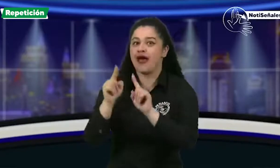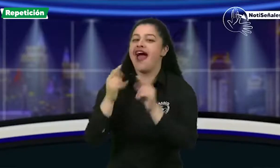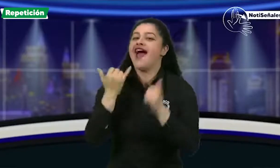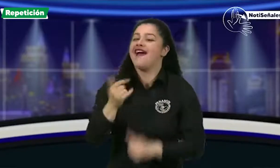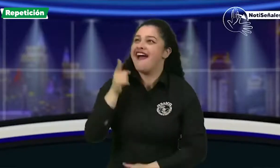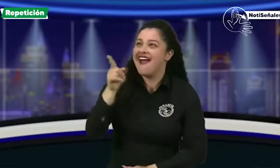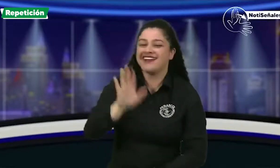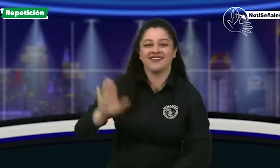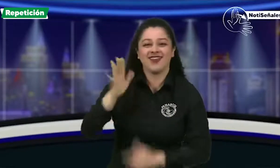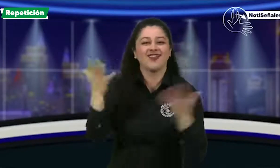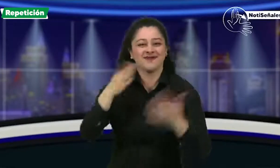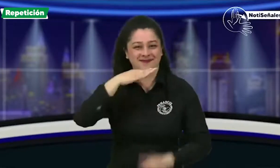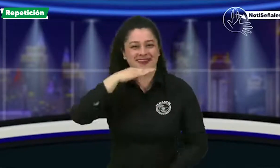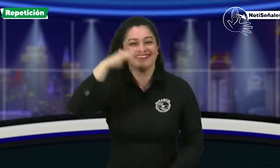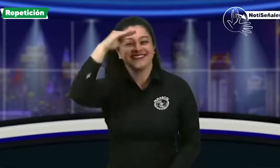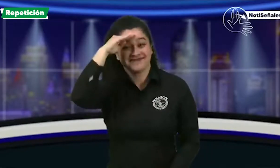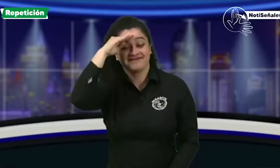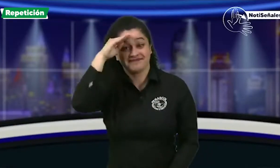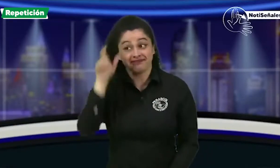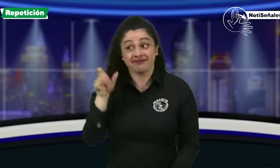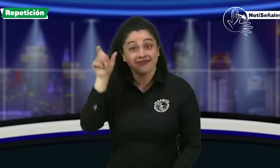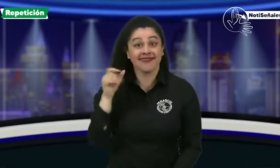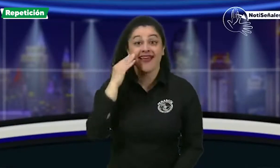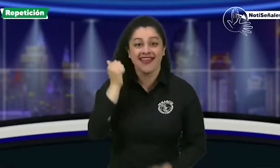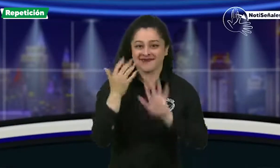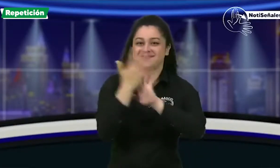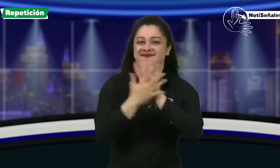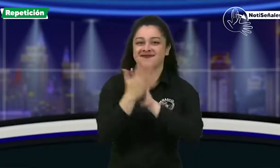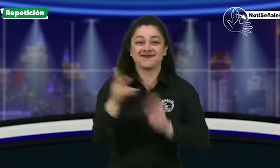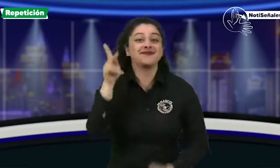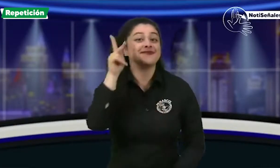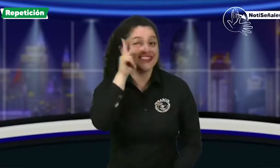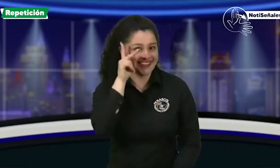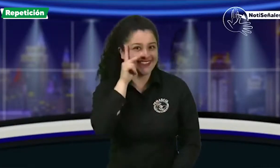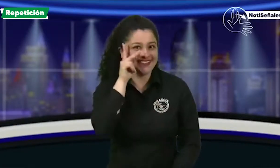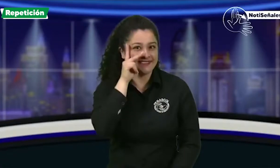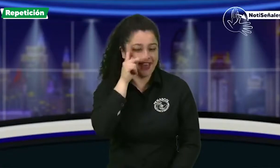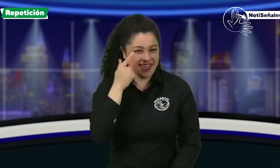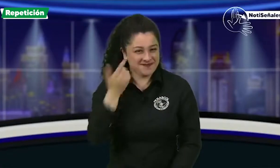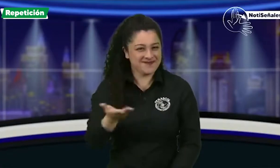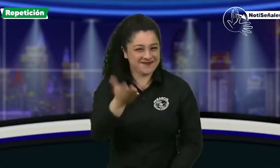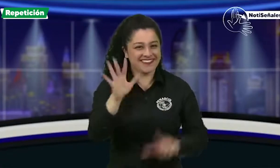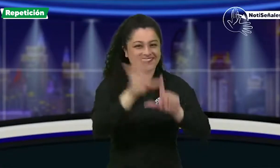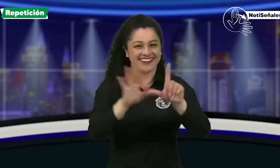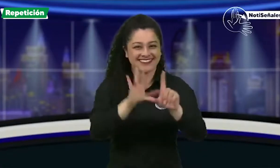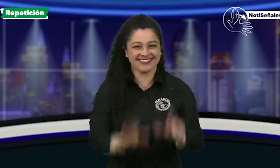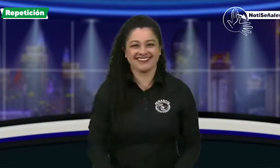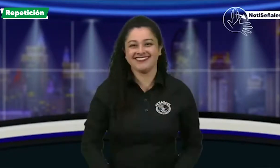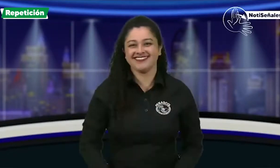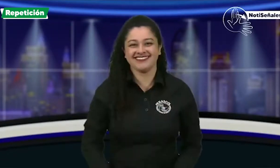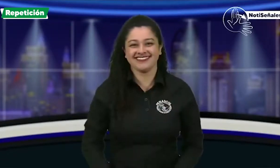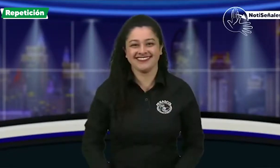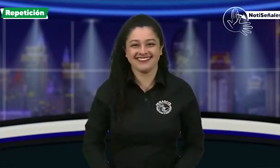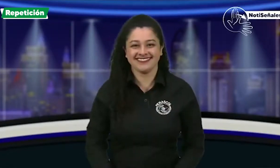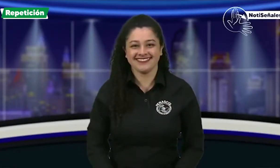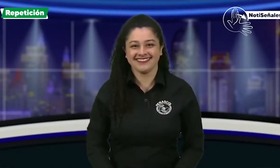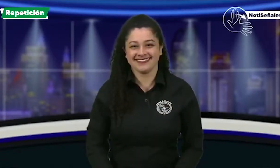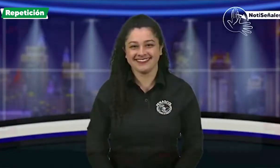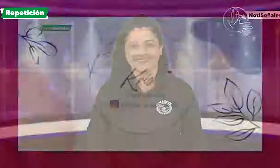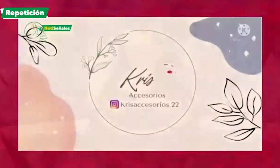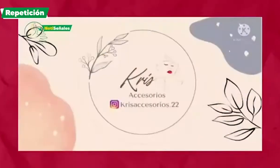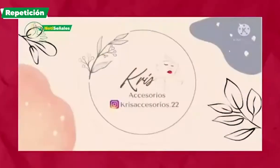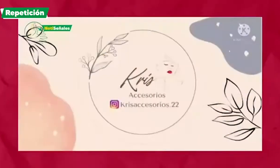ropa maquillaje y es por eso que desde la ciudad de Medellín Christy nos envió su video adelante